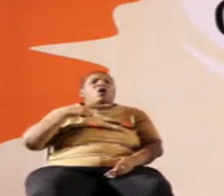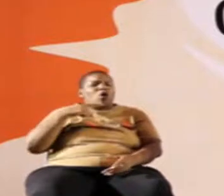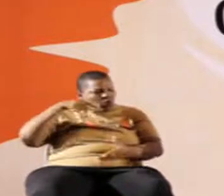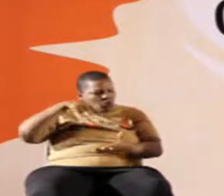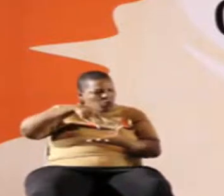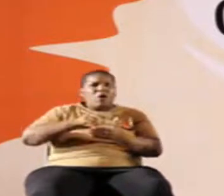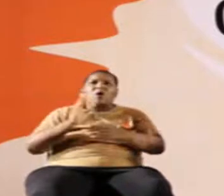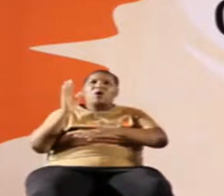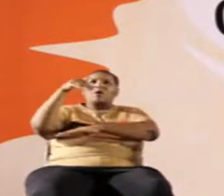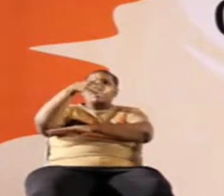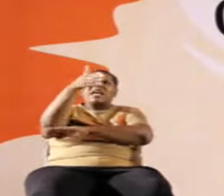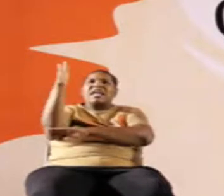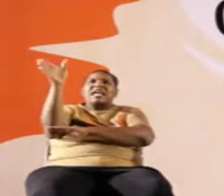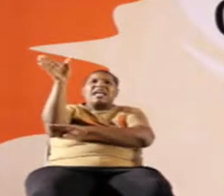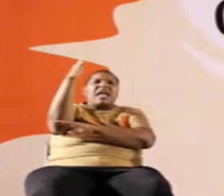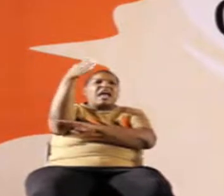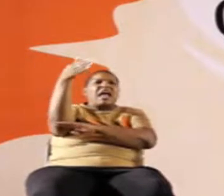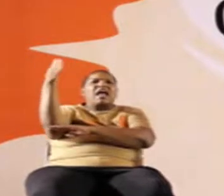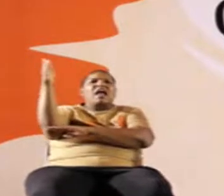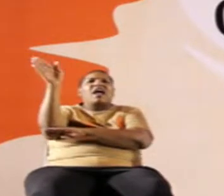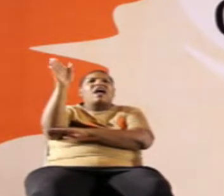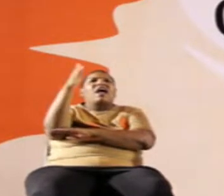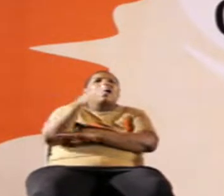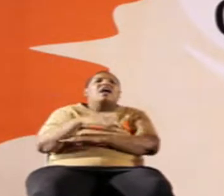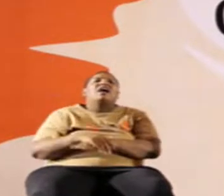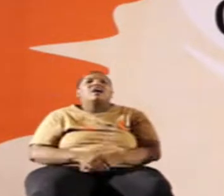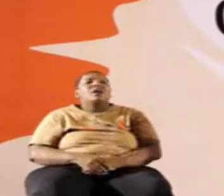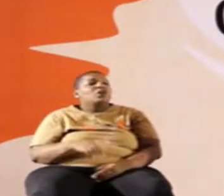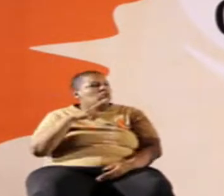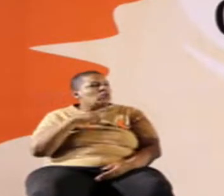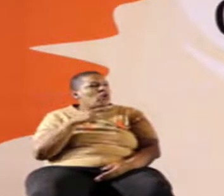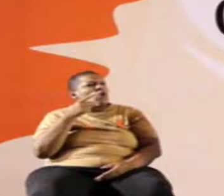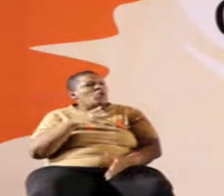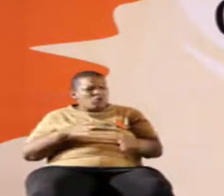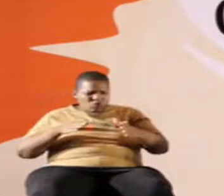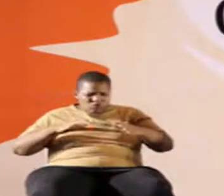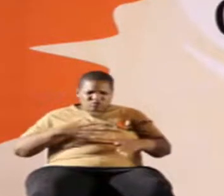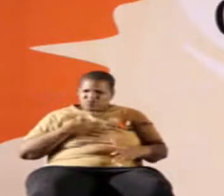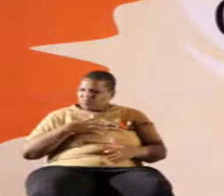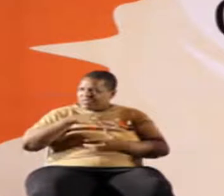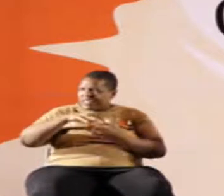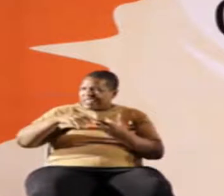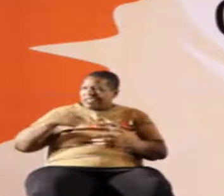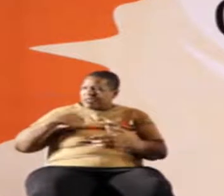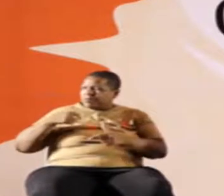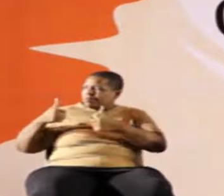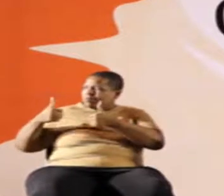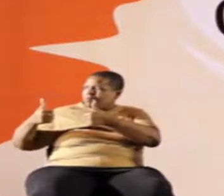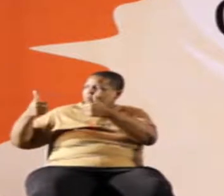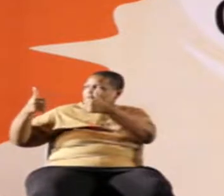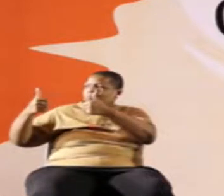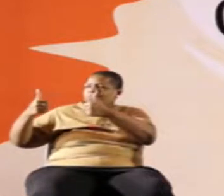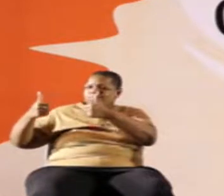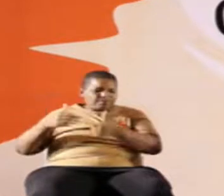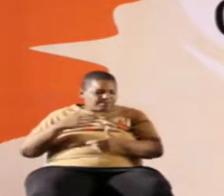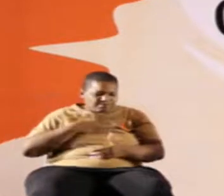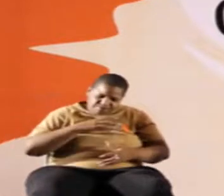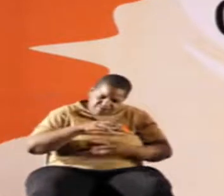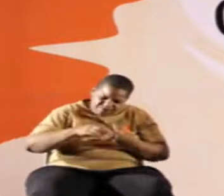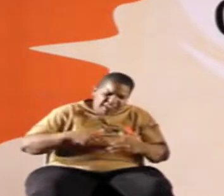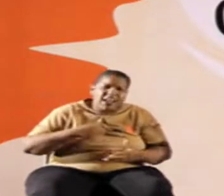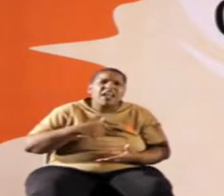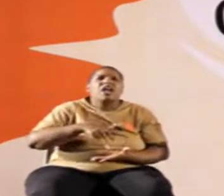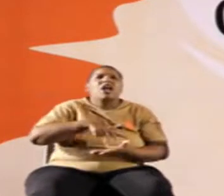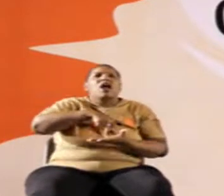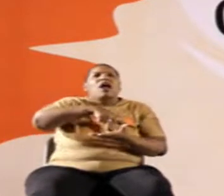no morro do Pão da Bandeira. No morro do Pão da Bandeira. Lá